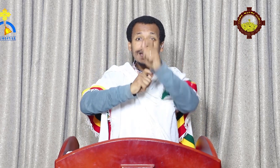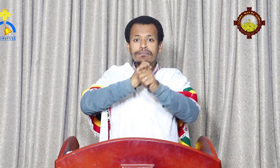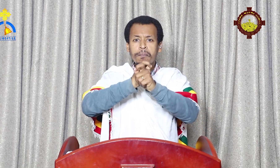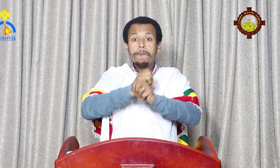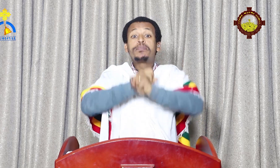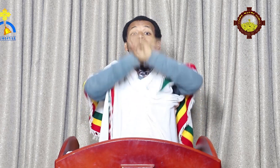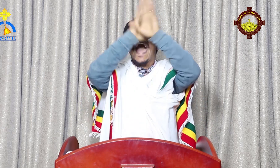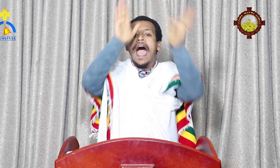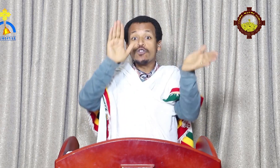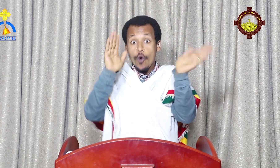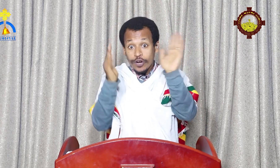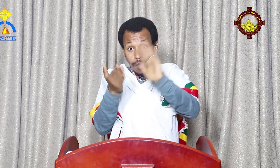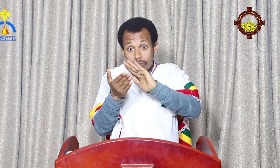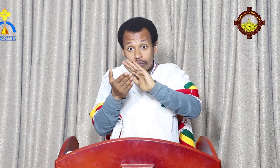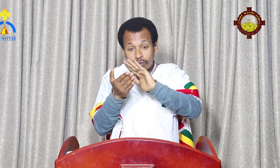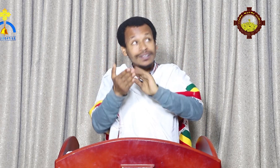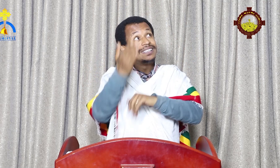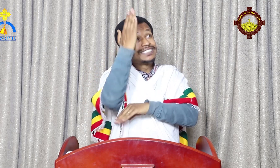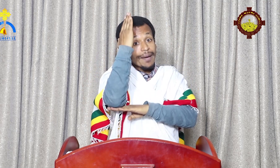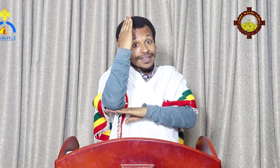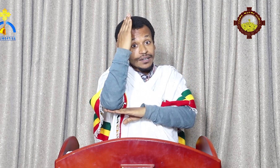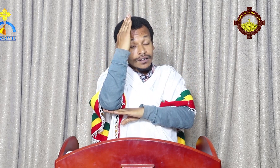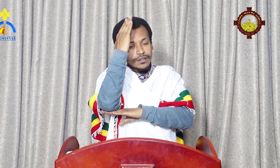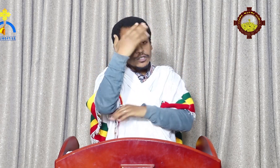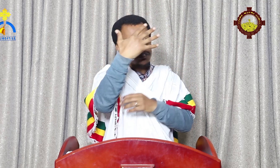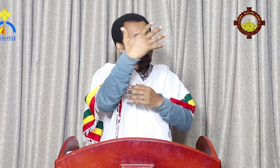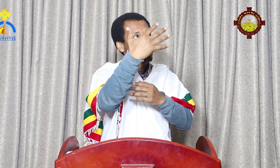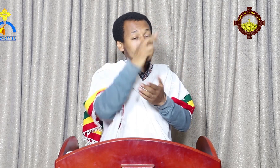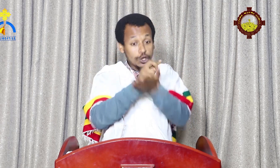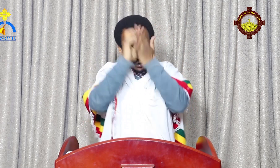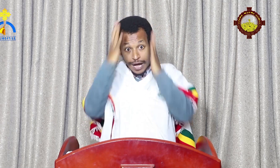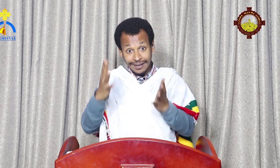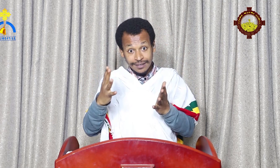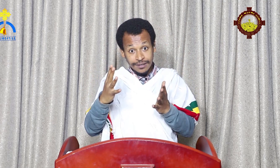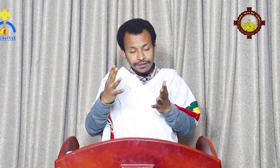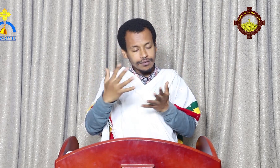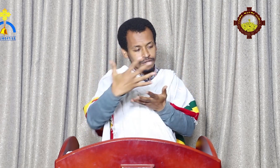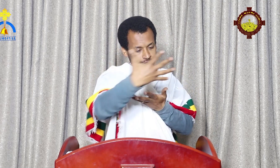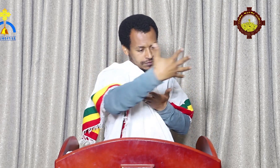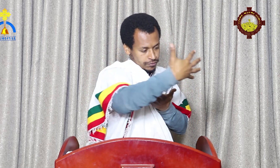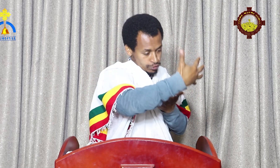የዓለም ብርሃን የሆነው እግዚአብሔር ቅዱሳን